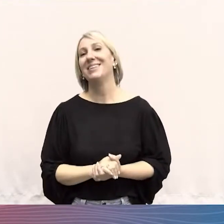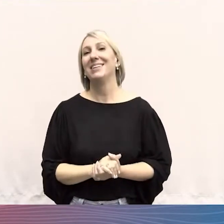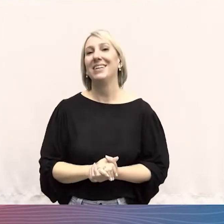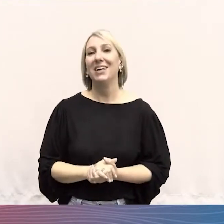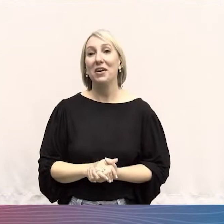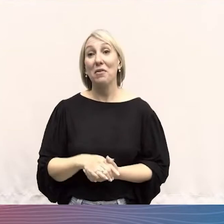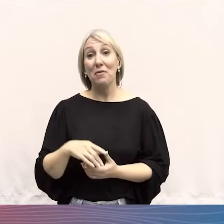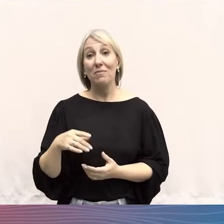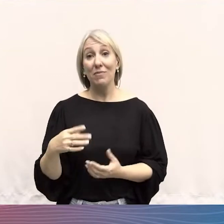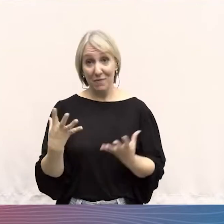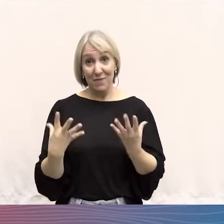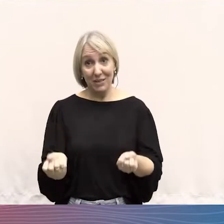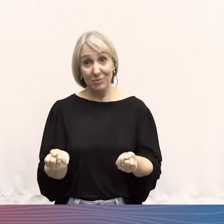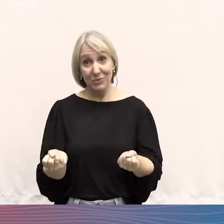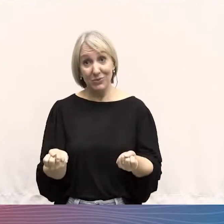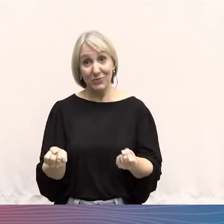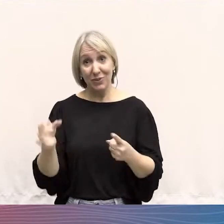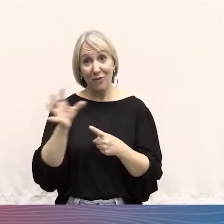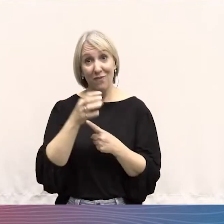ser vencedores?